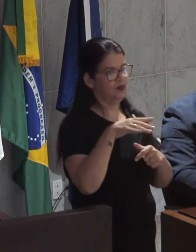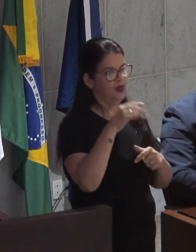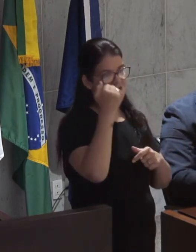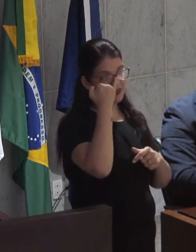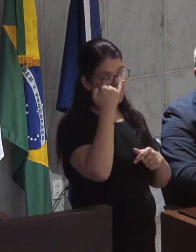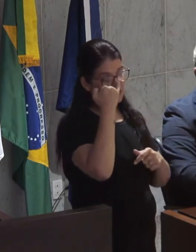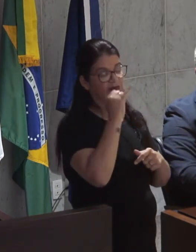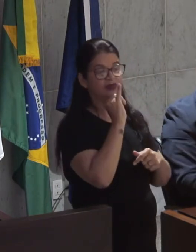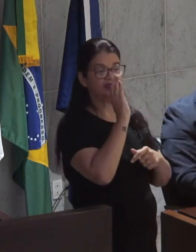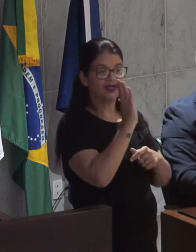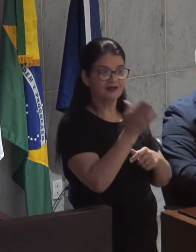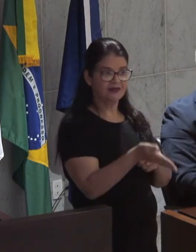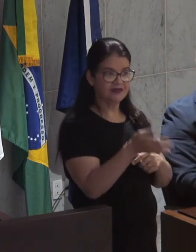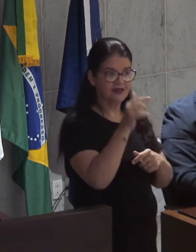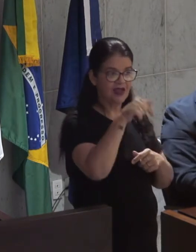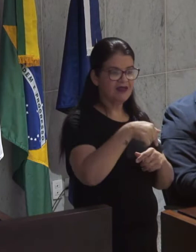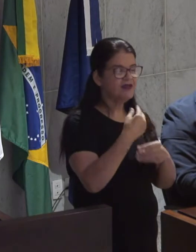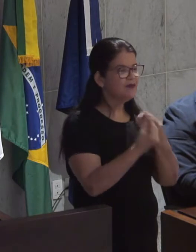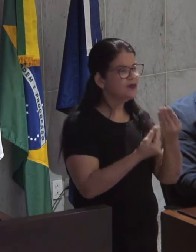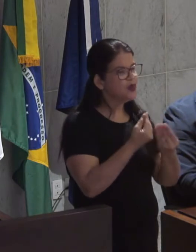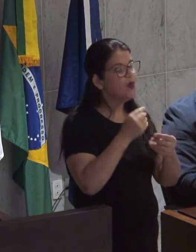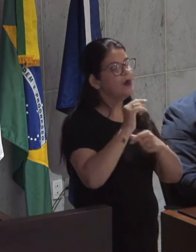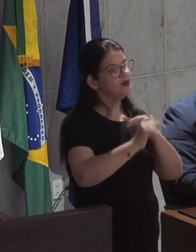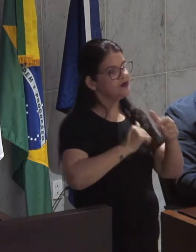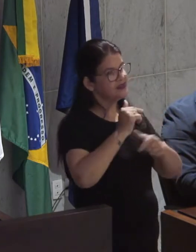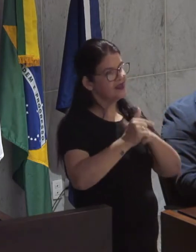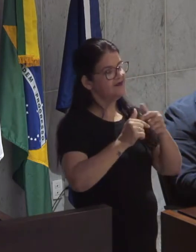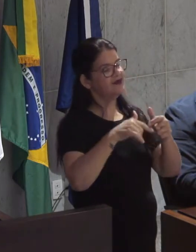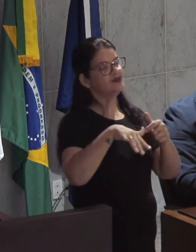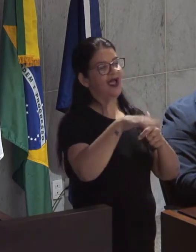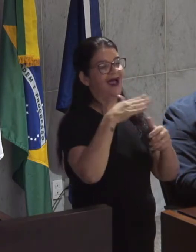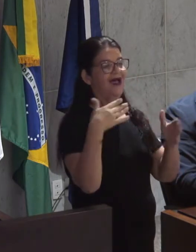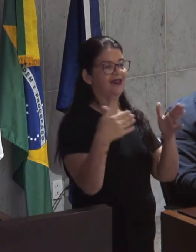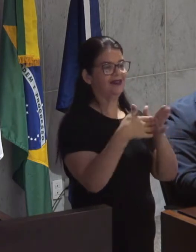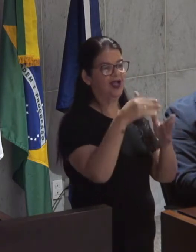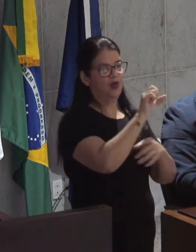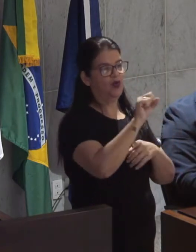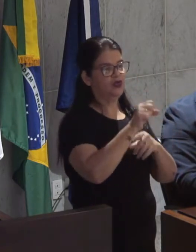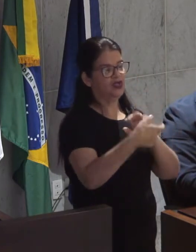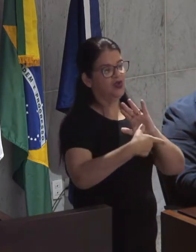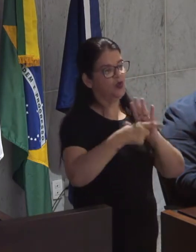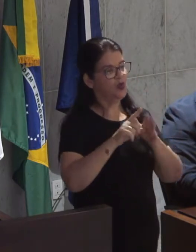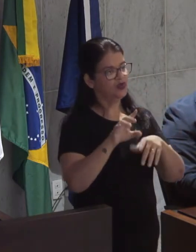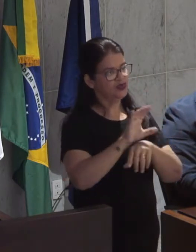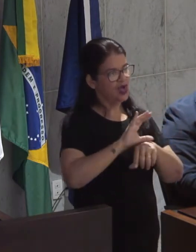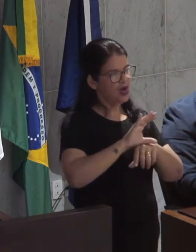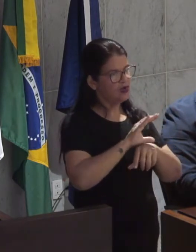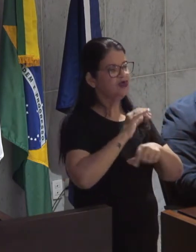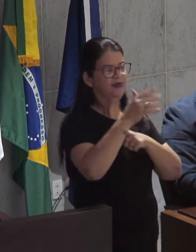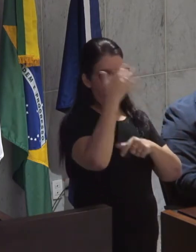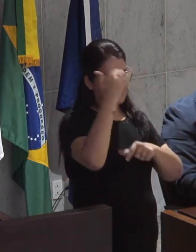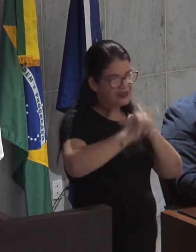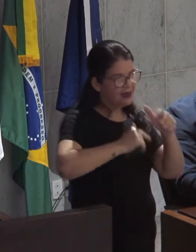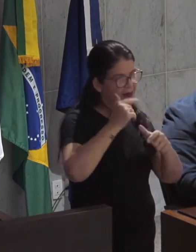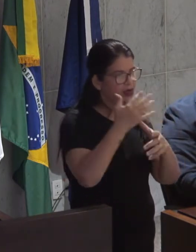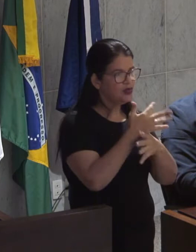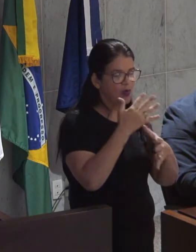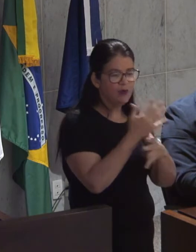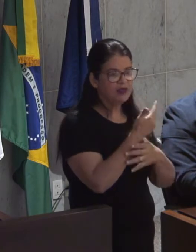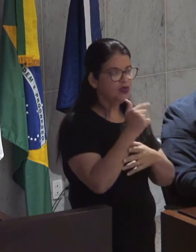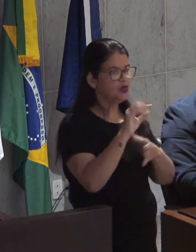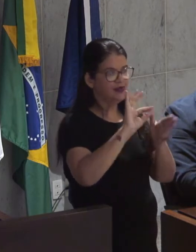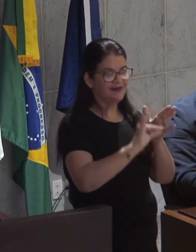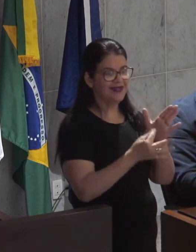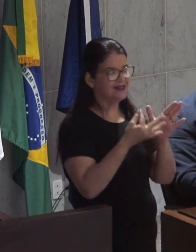Isaltino já disse aqui, como era o serviço público até 88, antes da Constituição. Trabalhador urbano que não tivesse